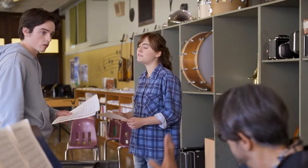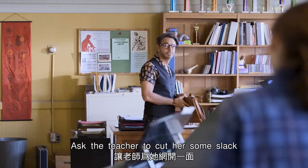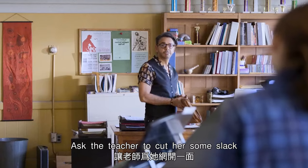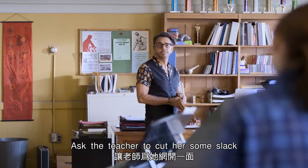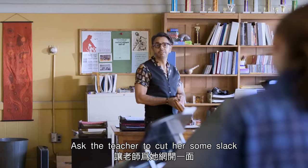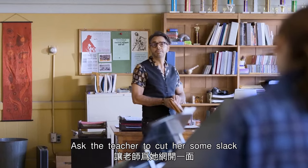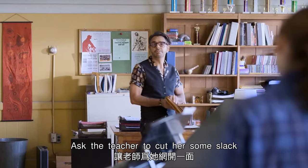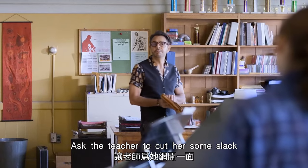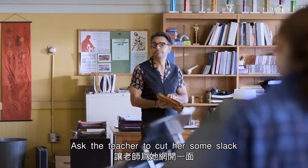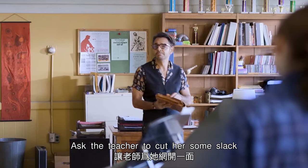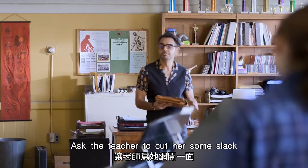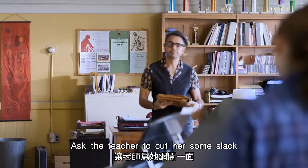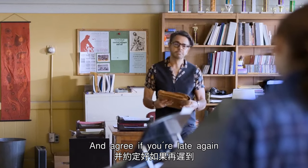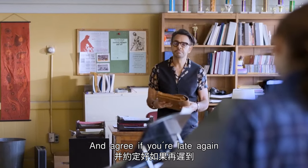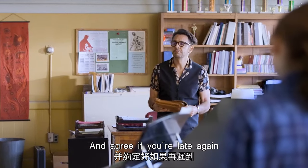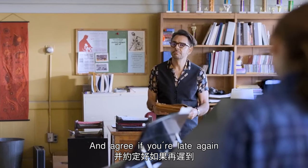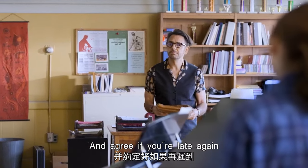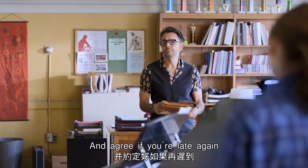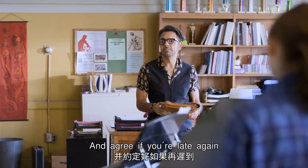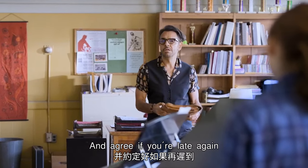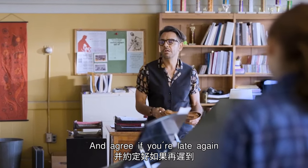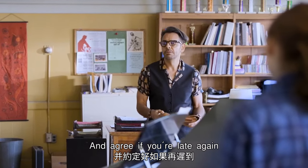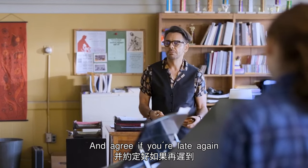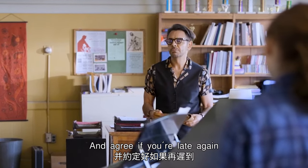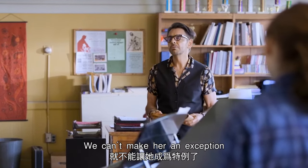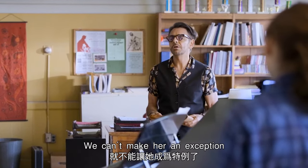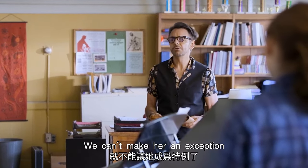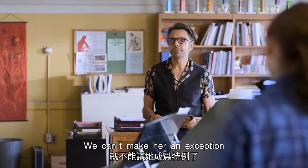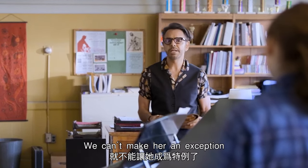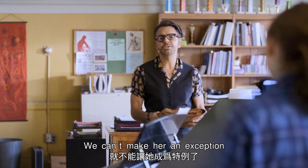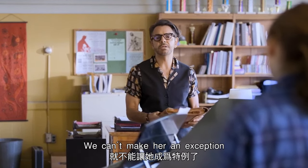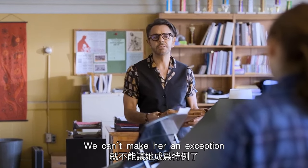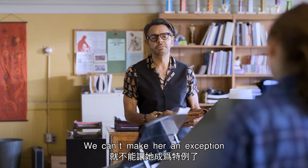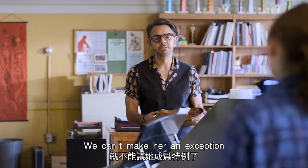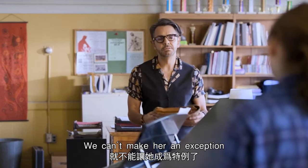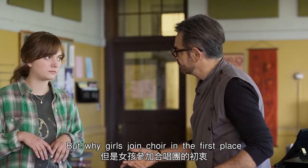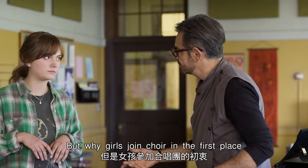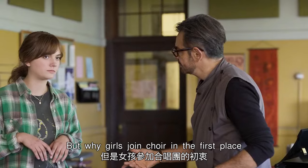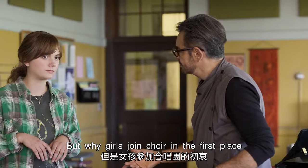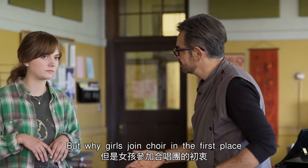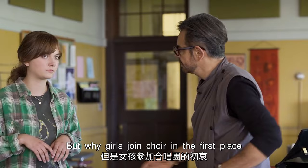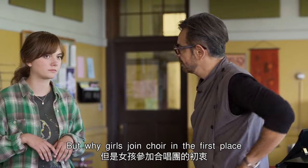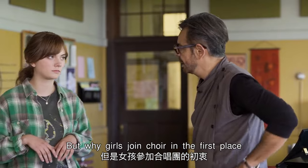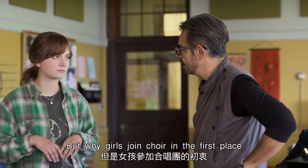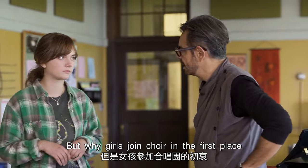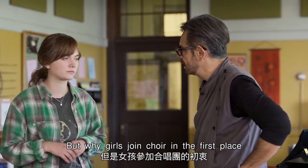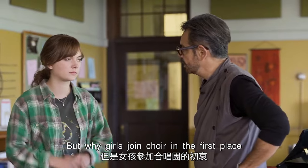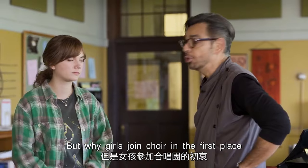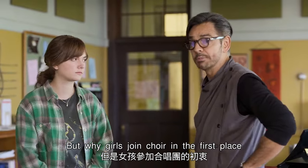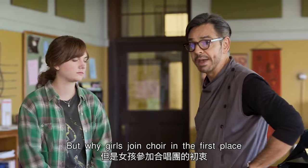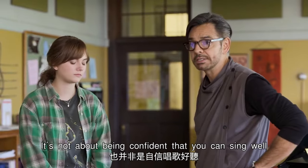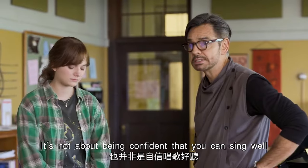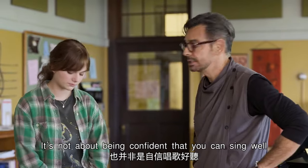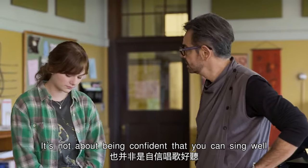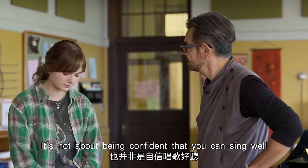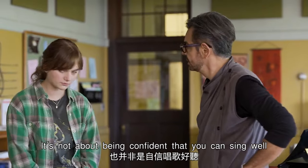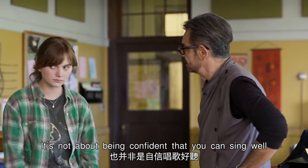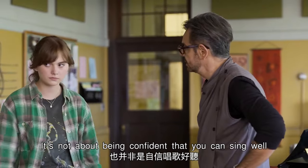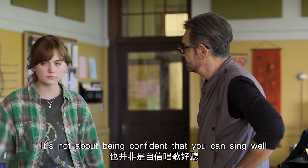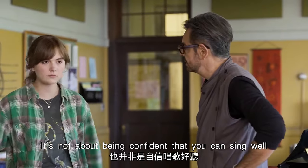让老师为他网开一面并约定好如果再迟到就不能让他成为特领了但是女孩参加合唱团的初衷也并非是自信唱歌